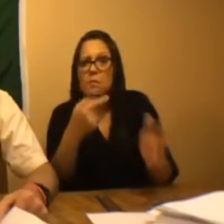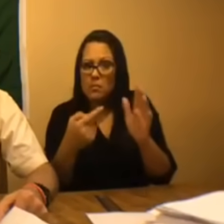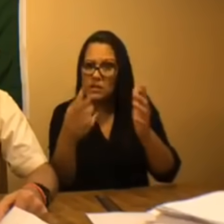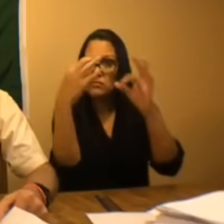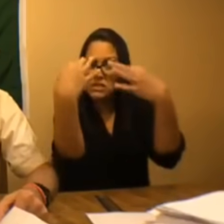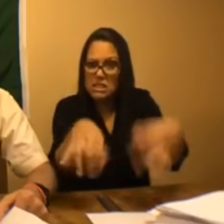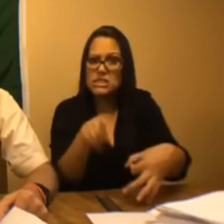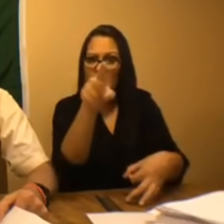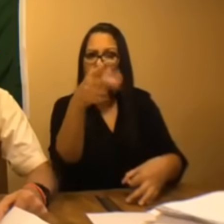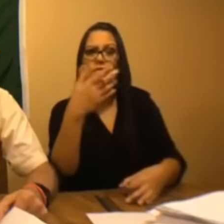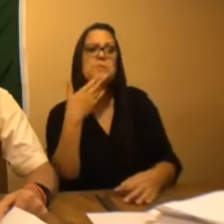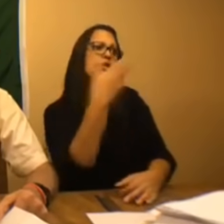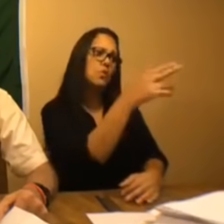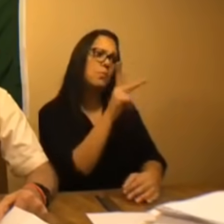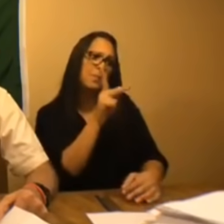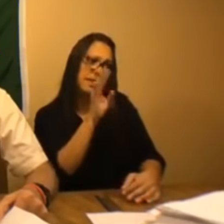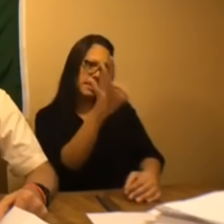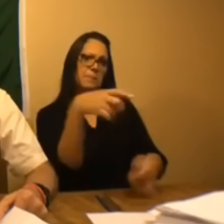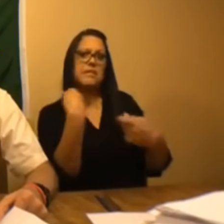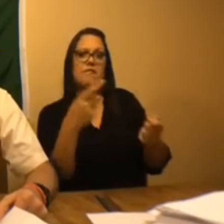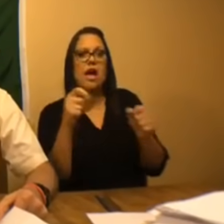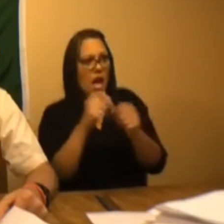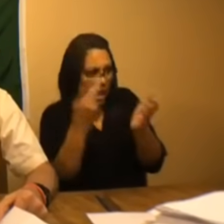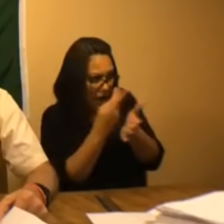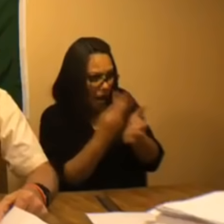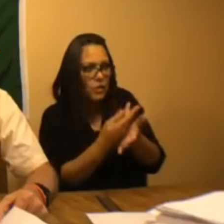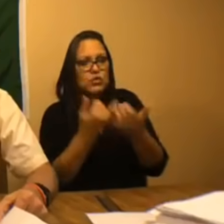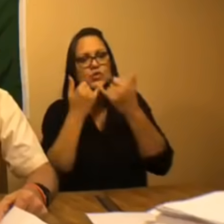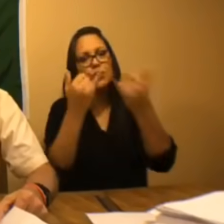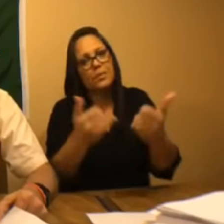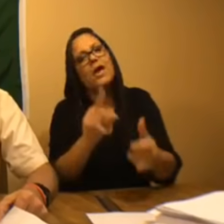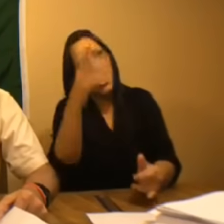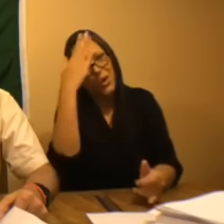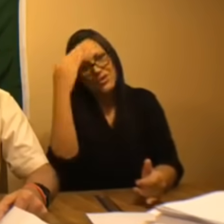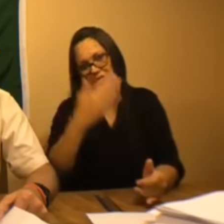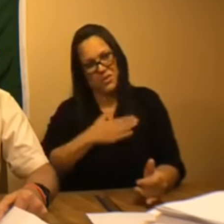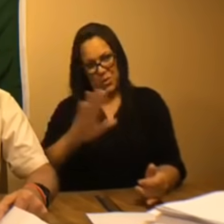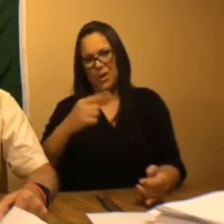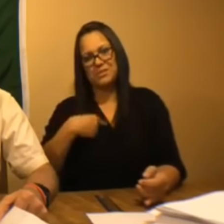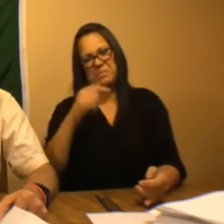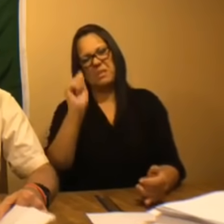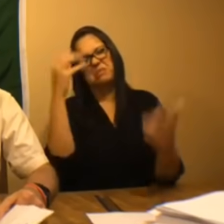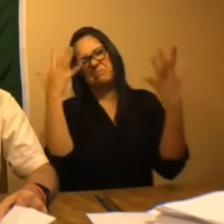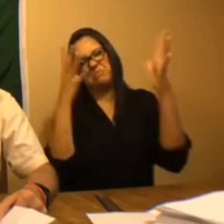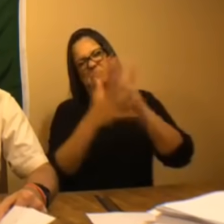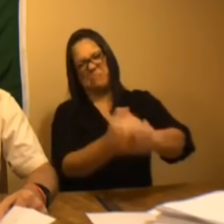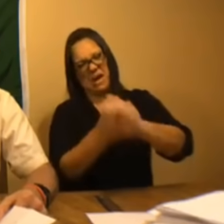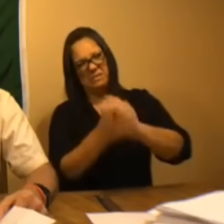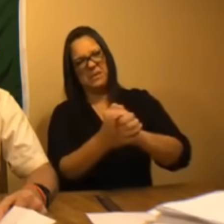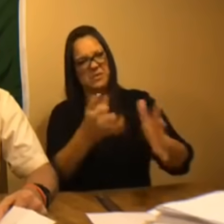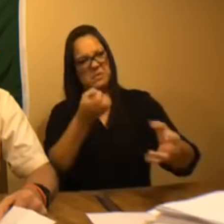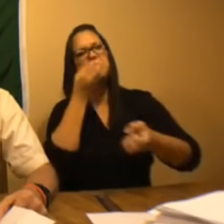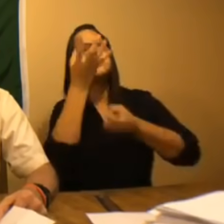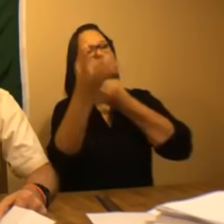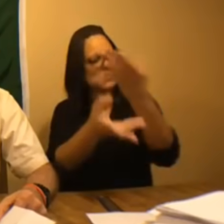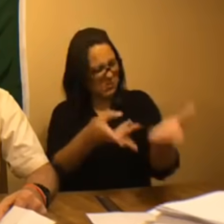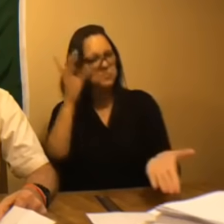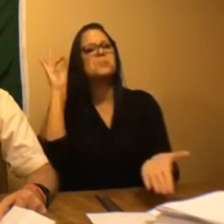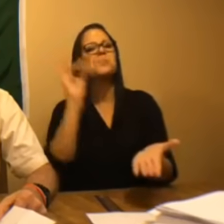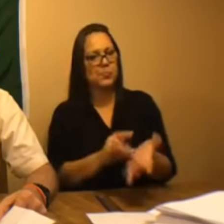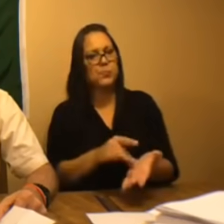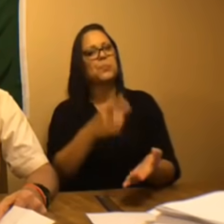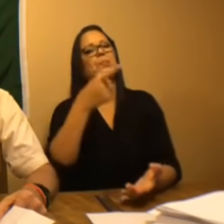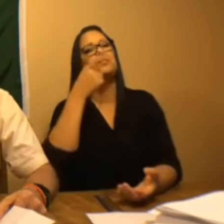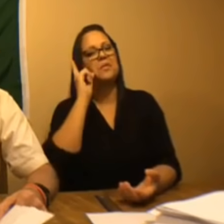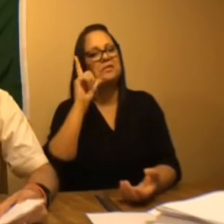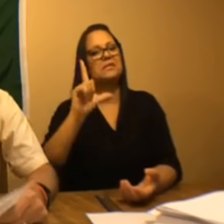pô. E errou muito, não foi pouco, não. Mano Brown, sei que você não gosta de mim, mas parabéns pela verdade. No dia de